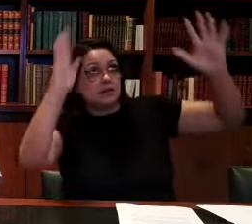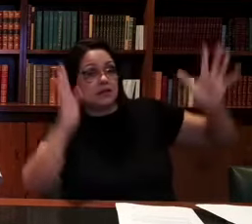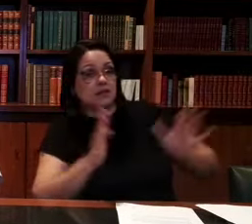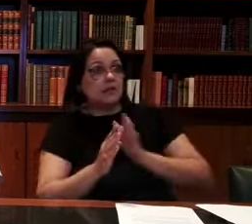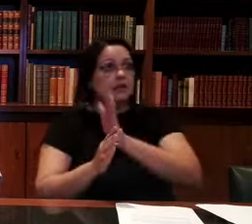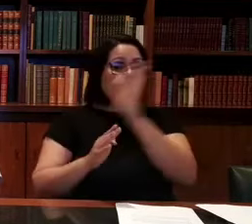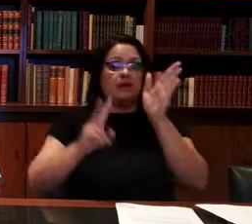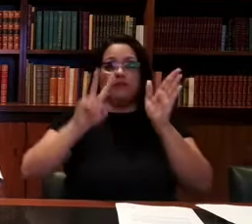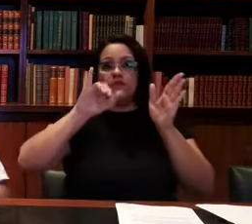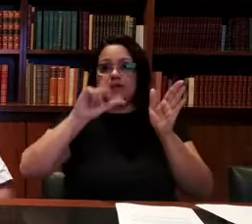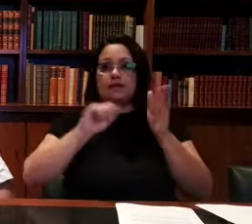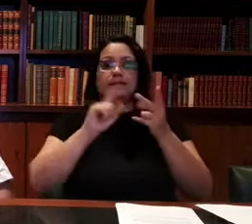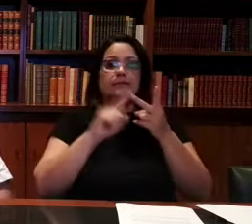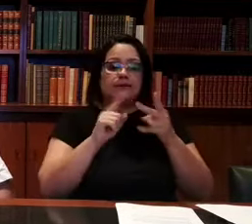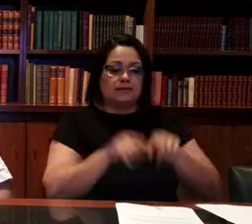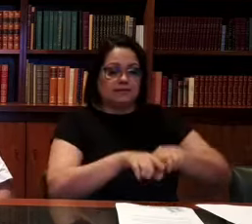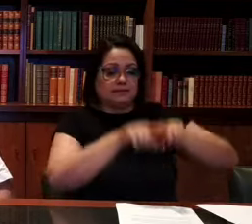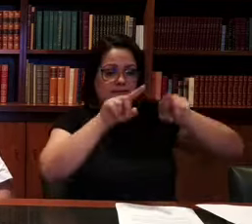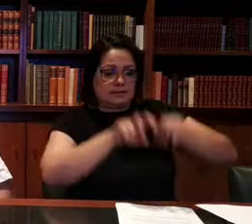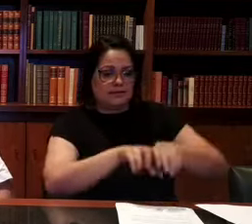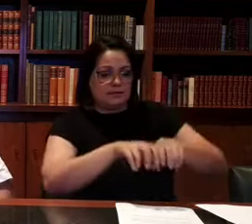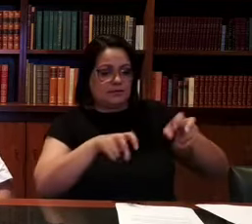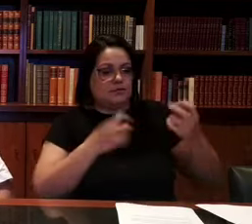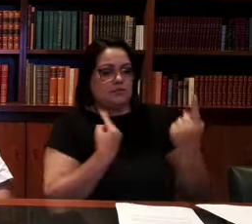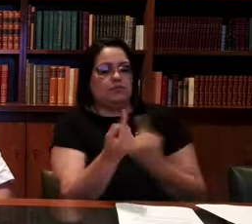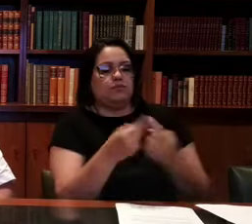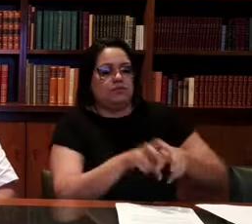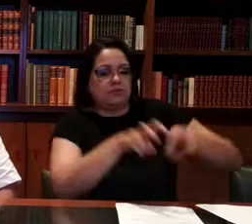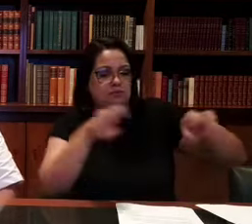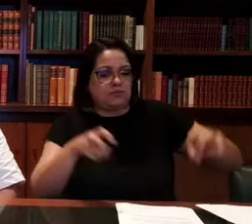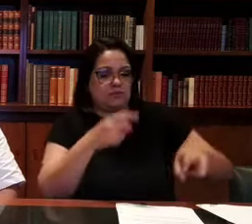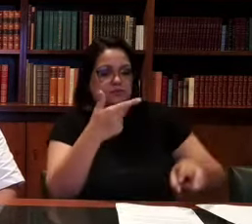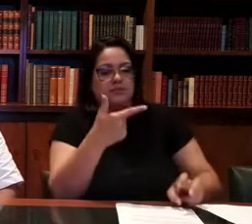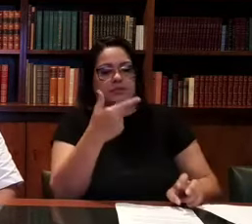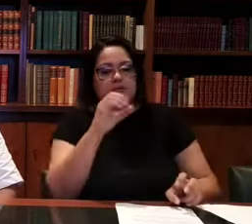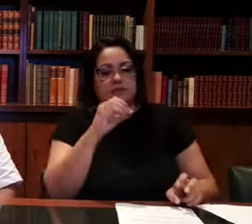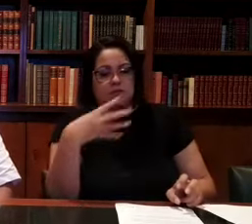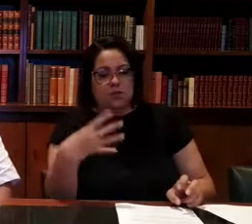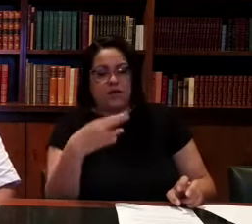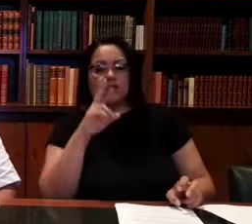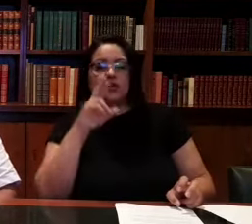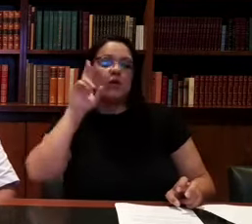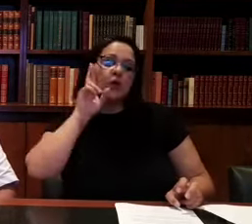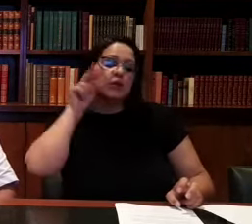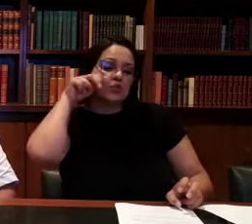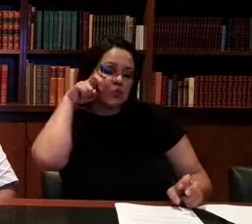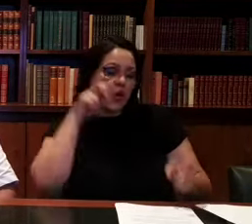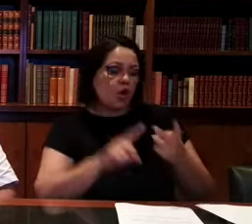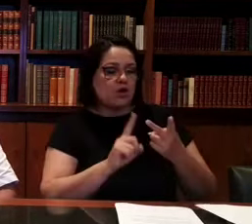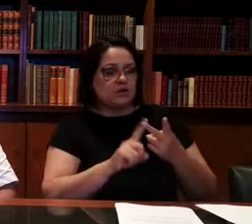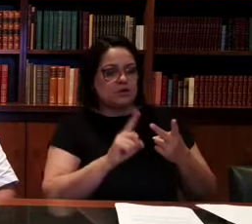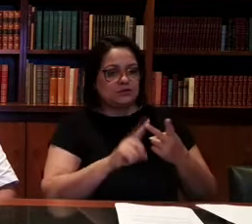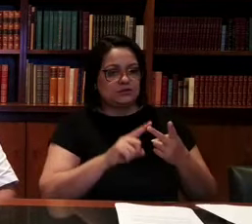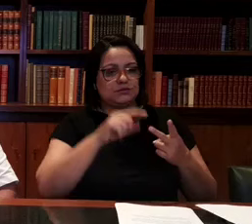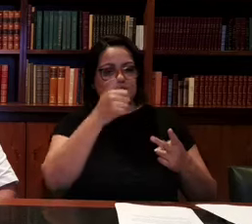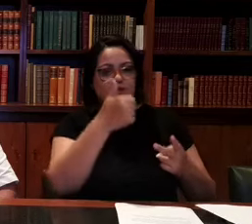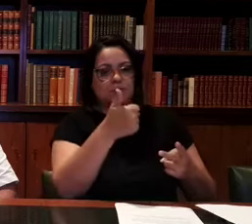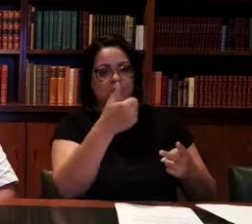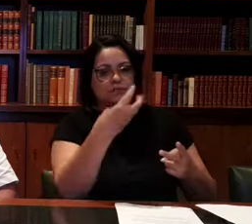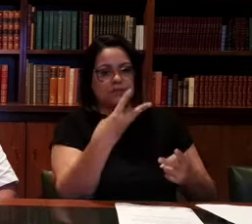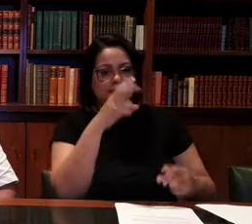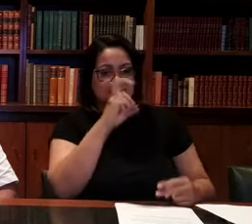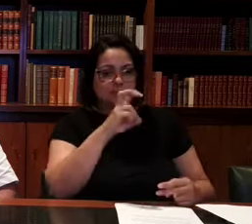Vila do Conde nós temos a duplicação da 304 no Rio Grande do Norte 116 no Ceará 135 no